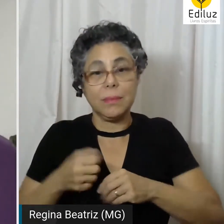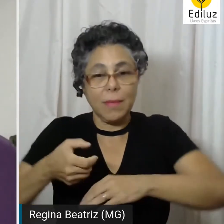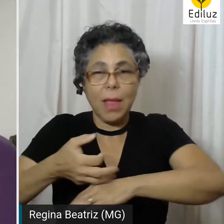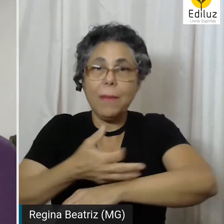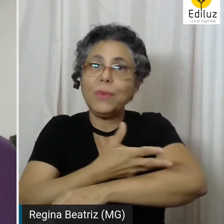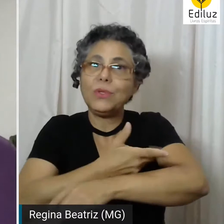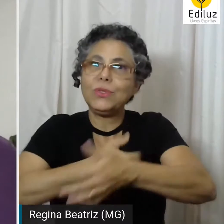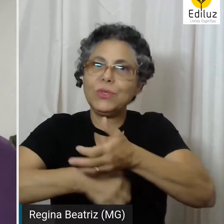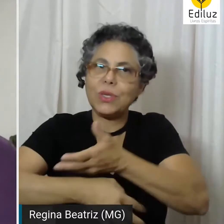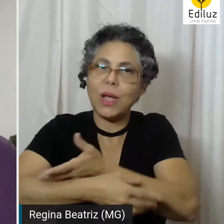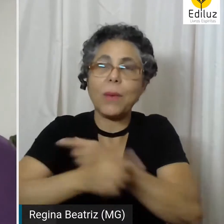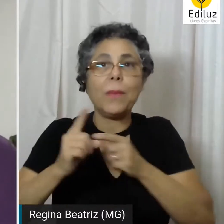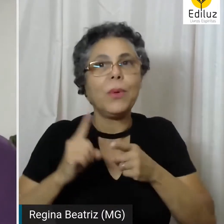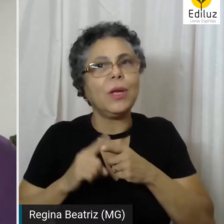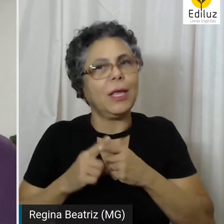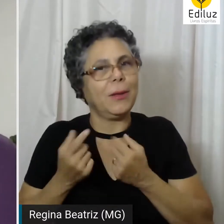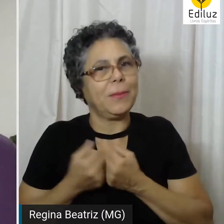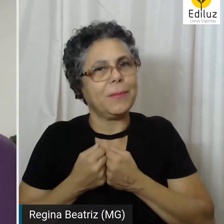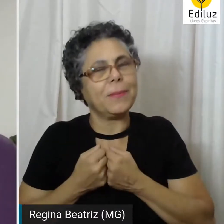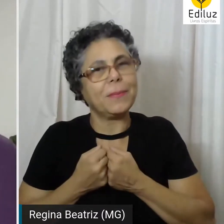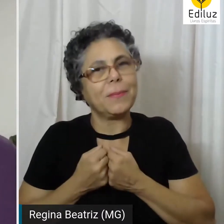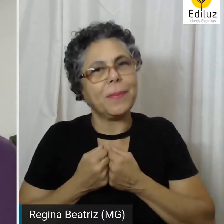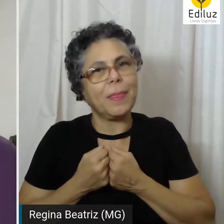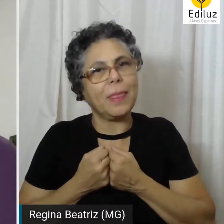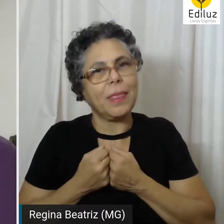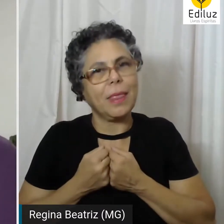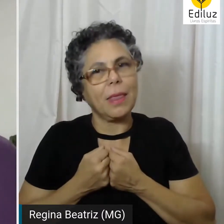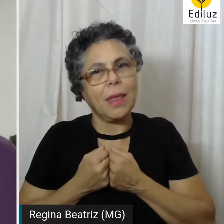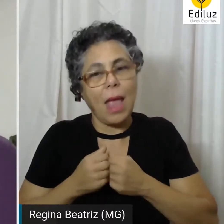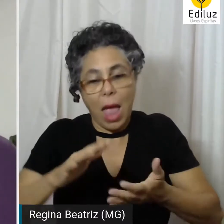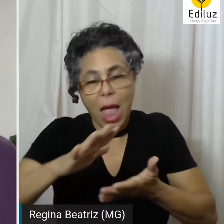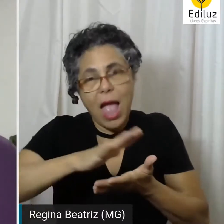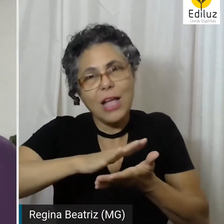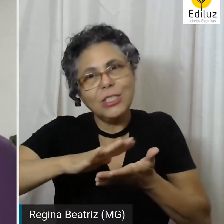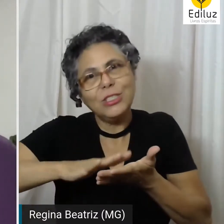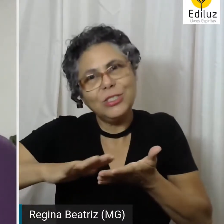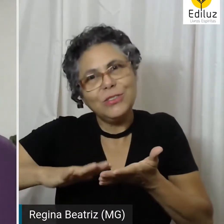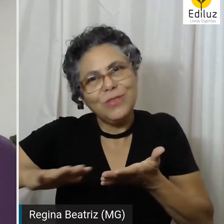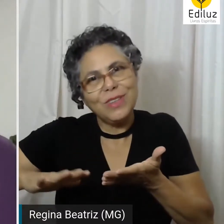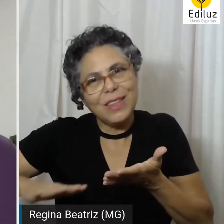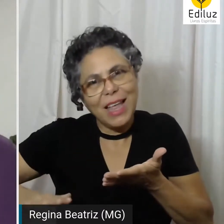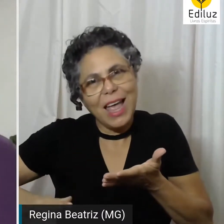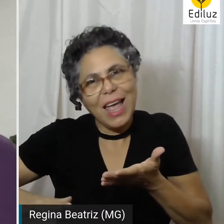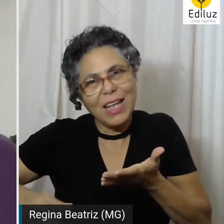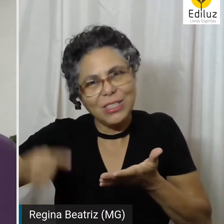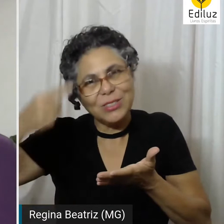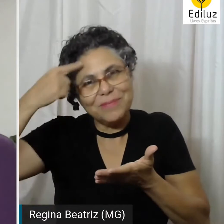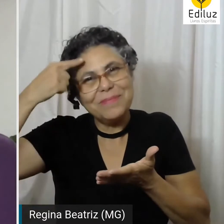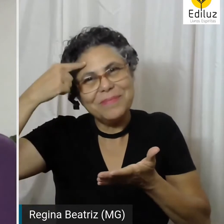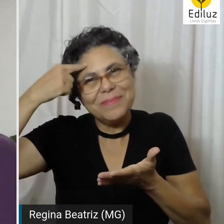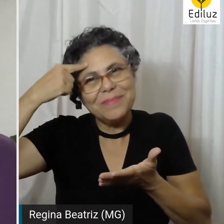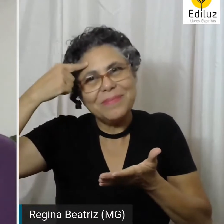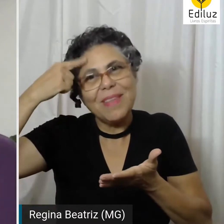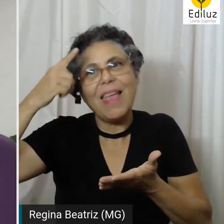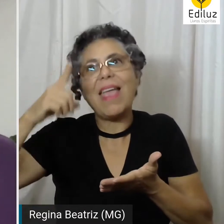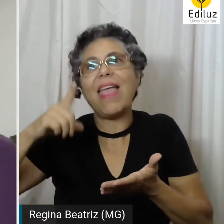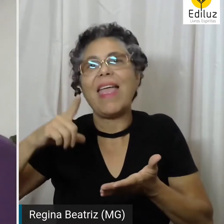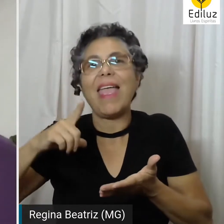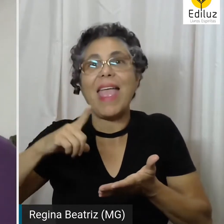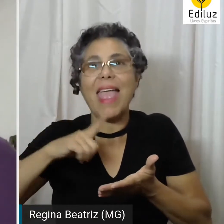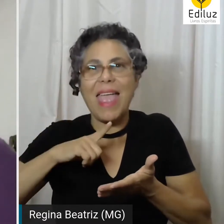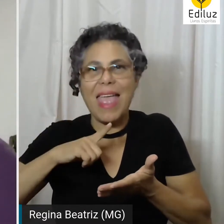emocional, porquanto a atividade laboral, ela é um